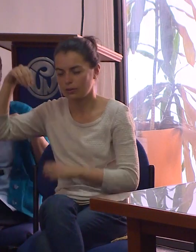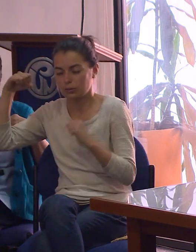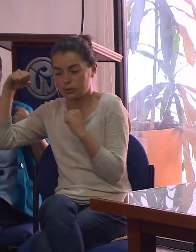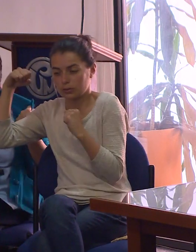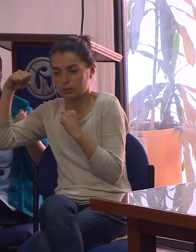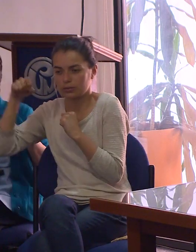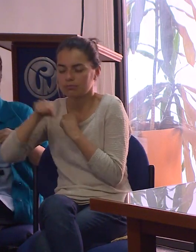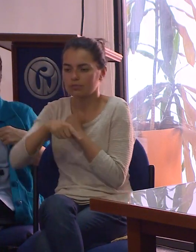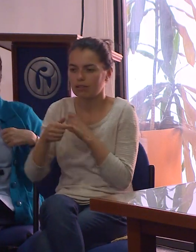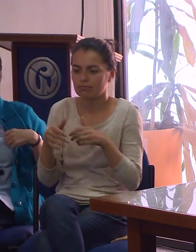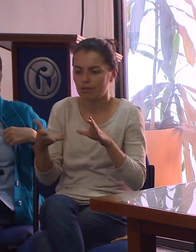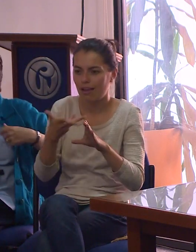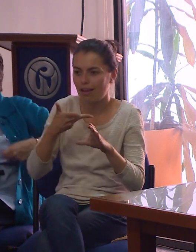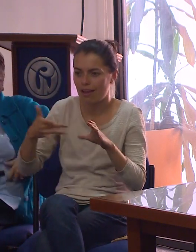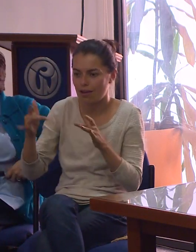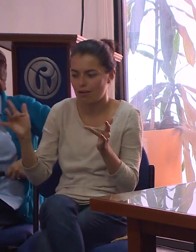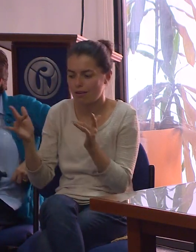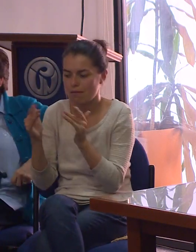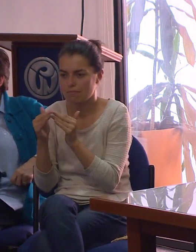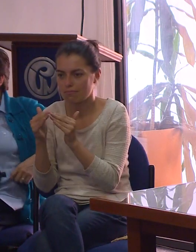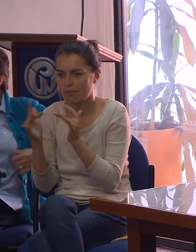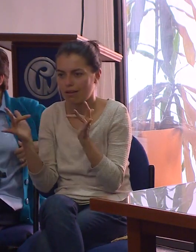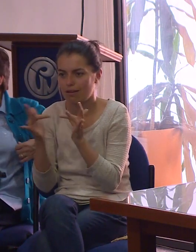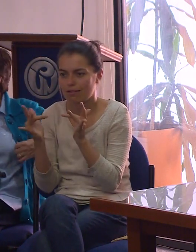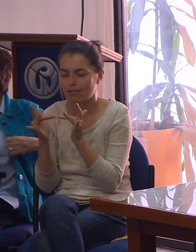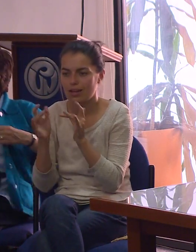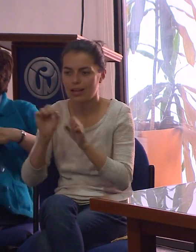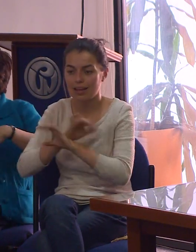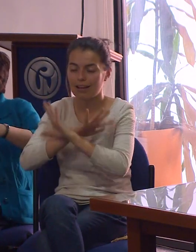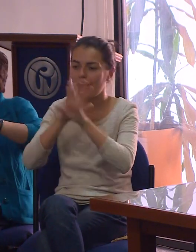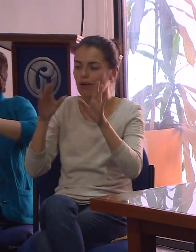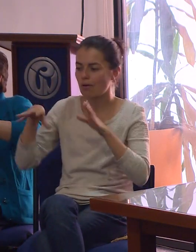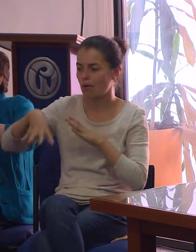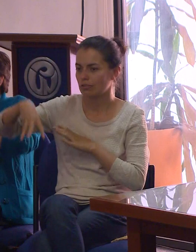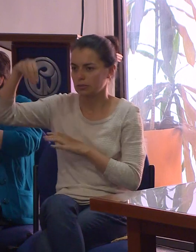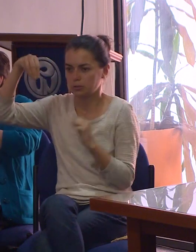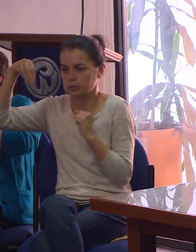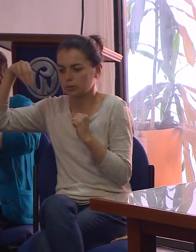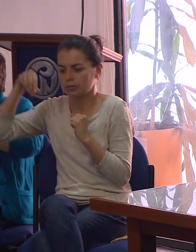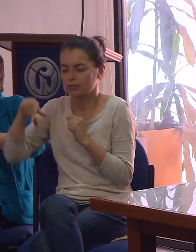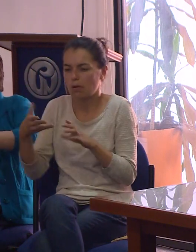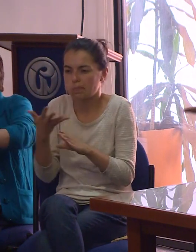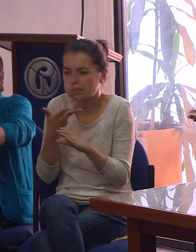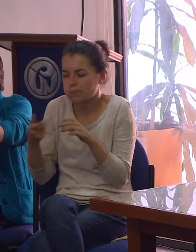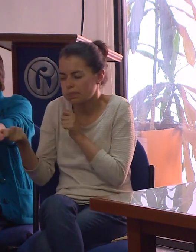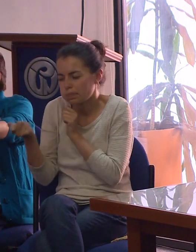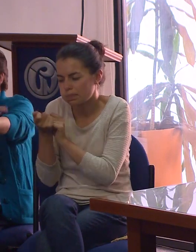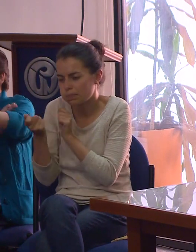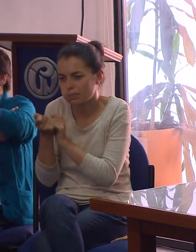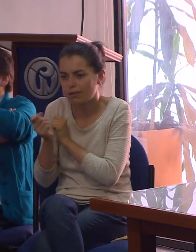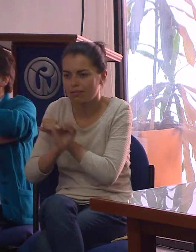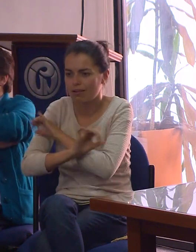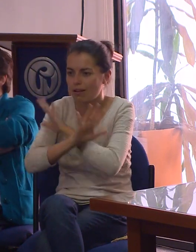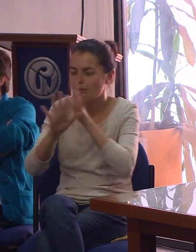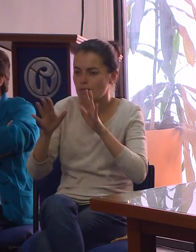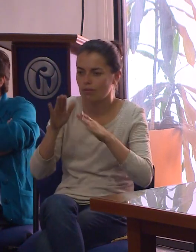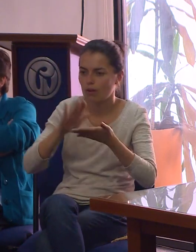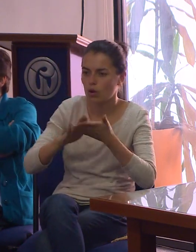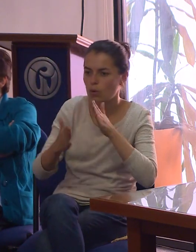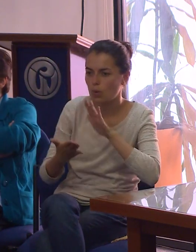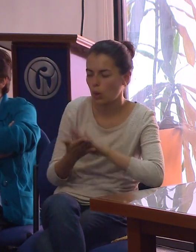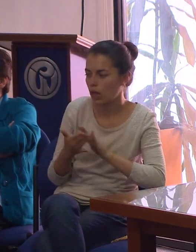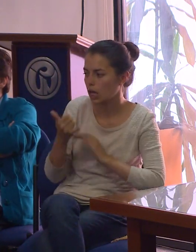andino y la laguna, en el que efectivamente las acciones que hacen en las zonas altas repercuten en las zonas